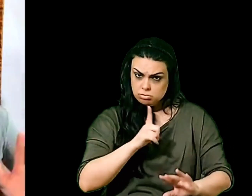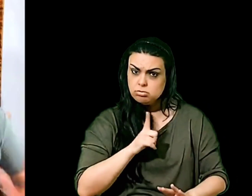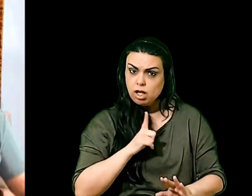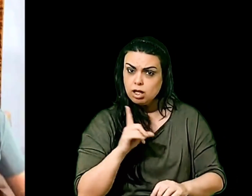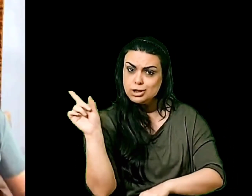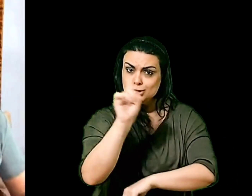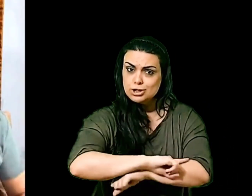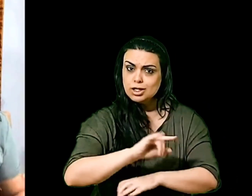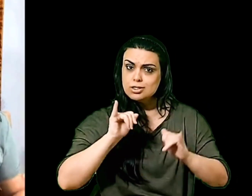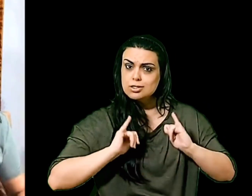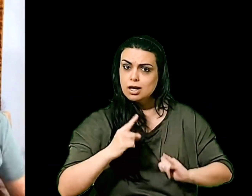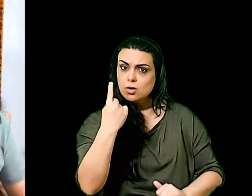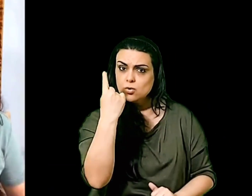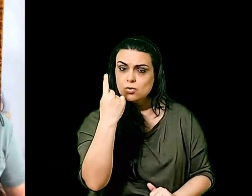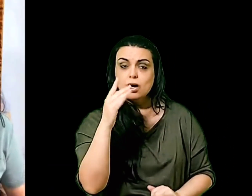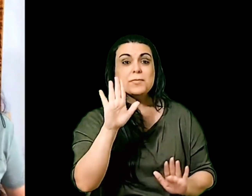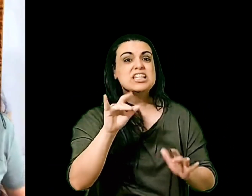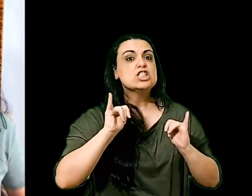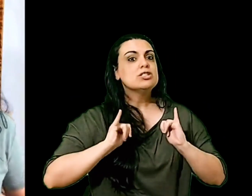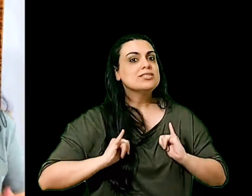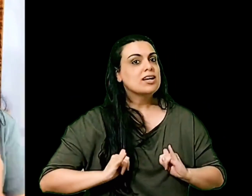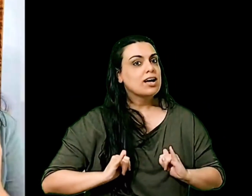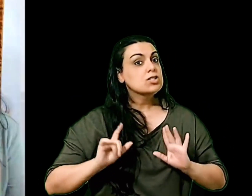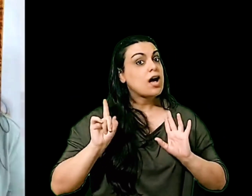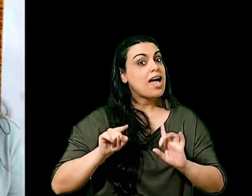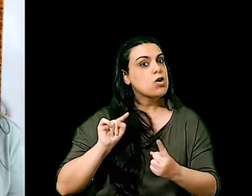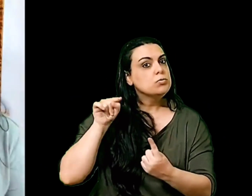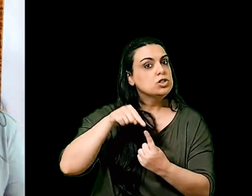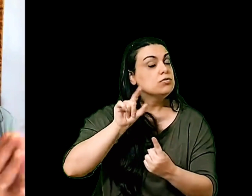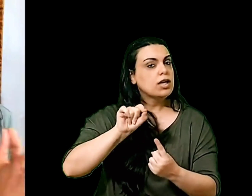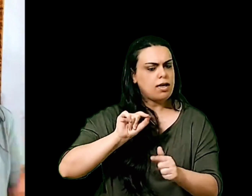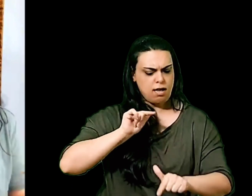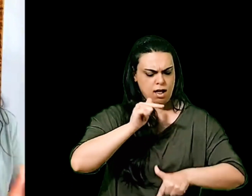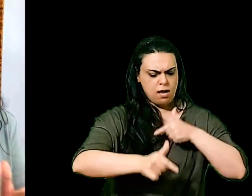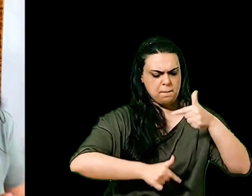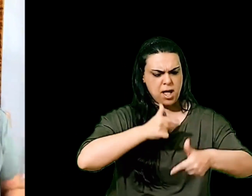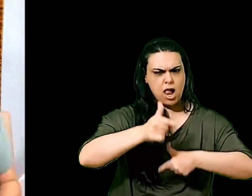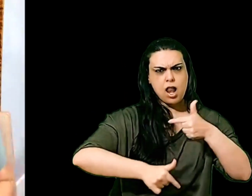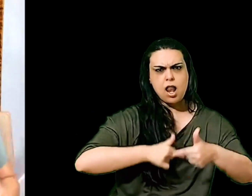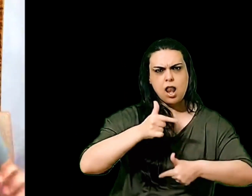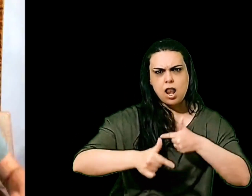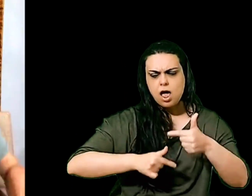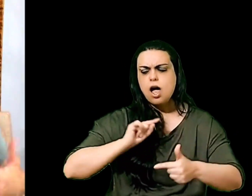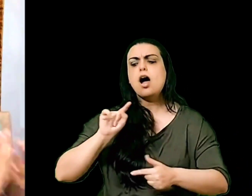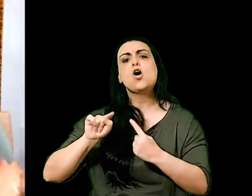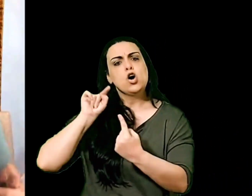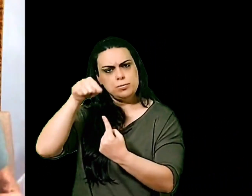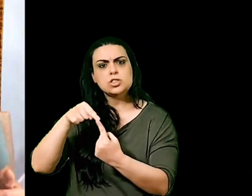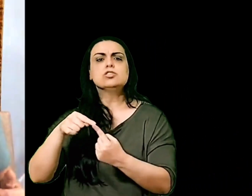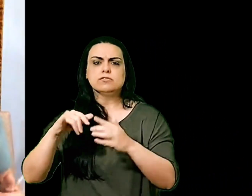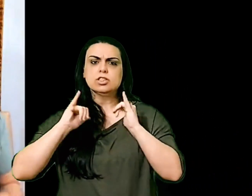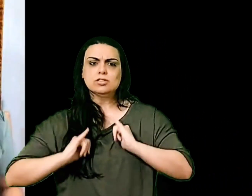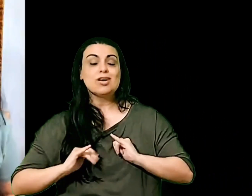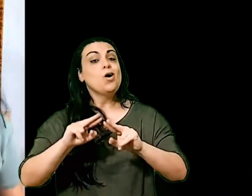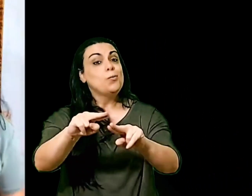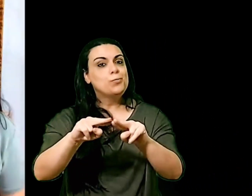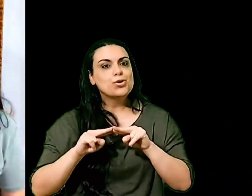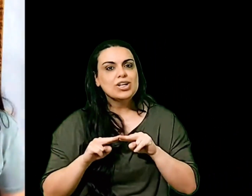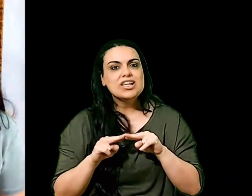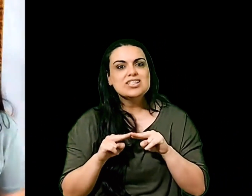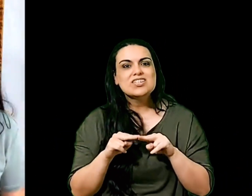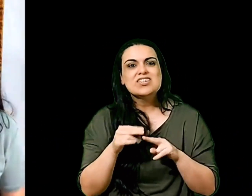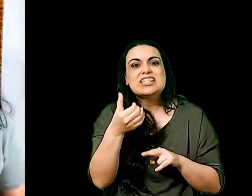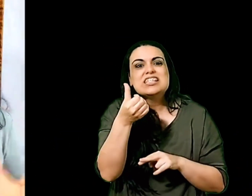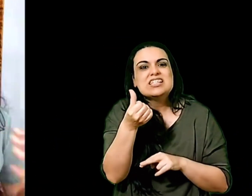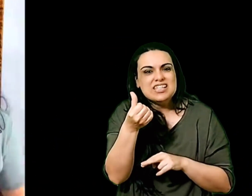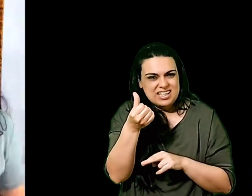Não, já tem o dia do repouso, o dia do refrigério. E descanso, gente, é para quem trabalha. Descanso é para quem fez alguma coisa. Por isso